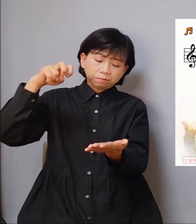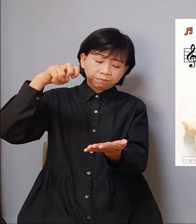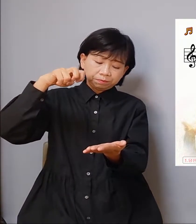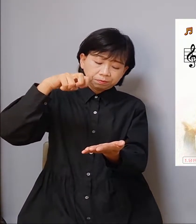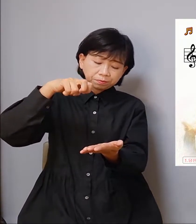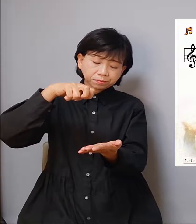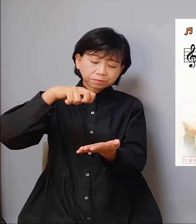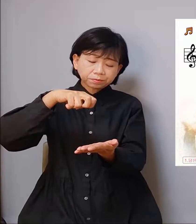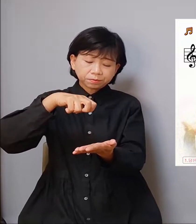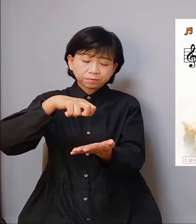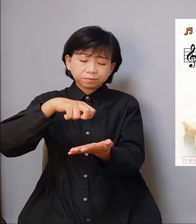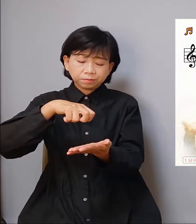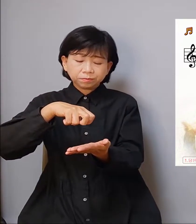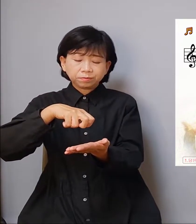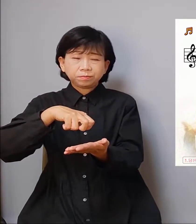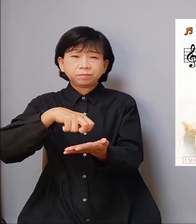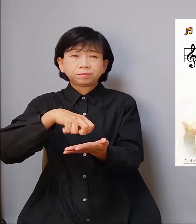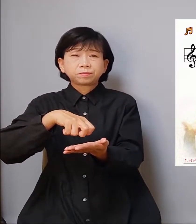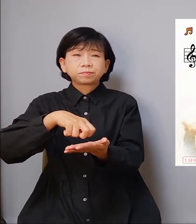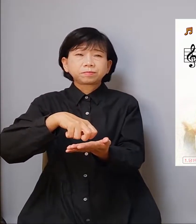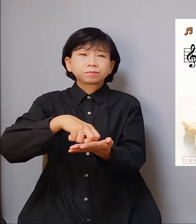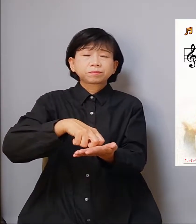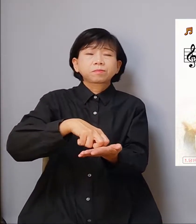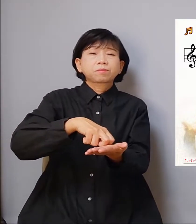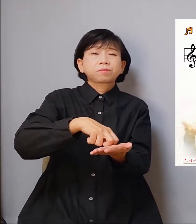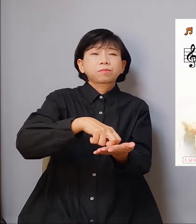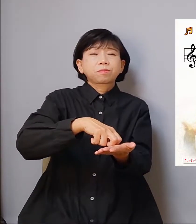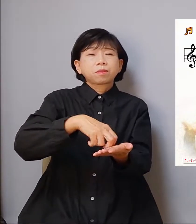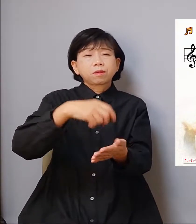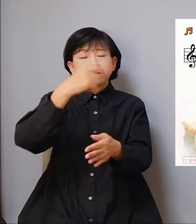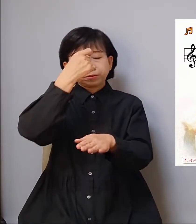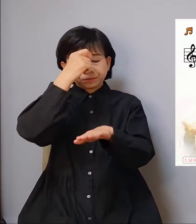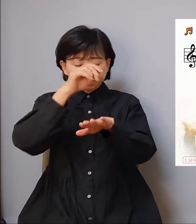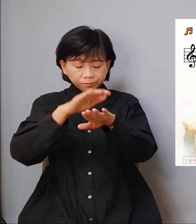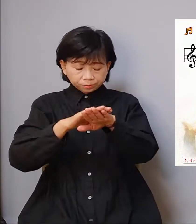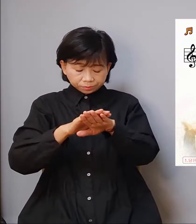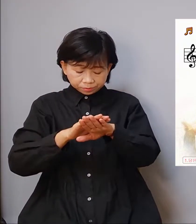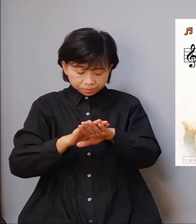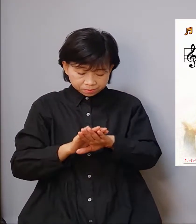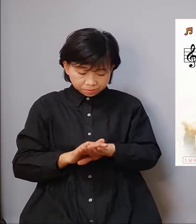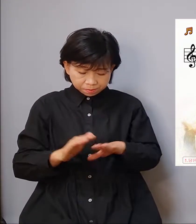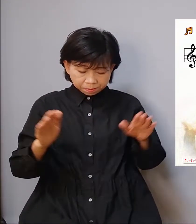천사가 무릎 꿇고